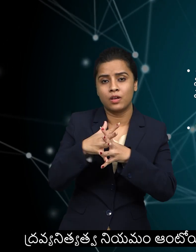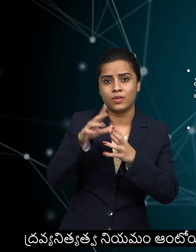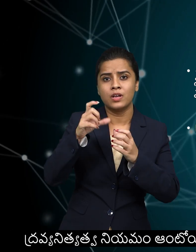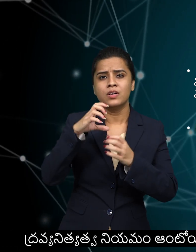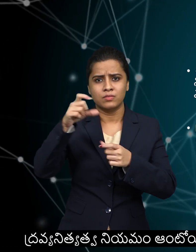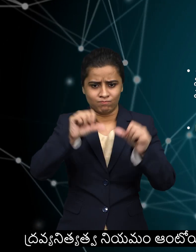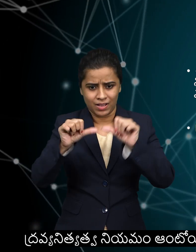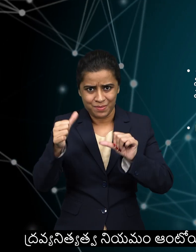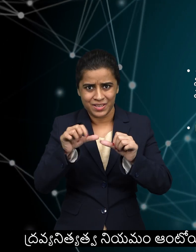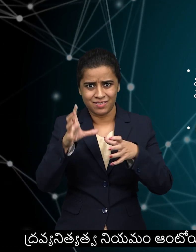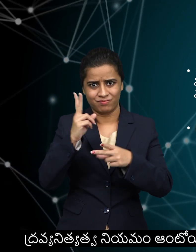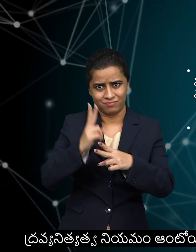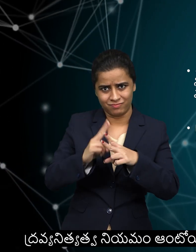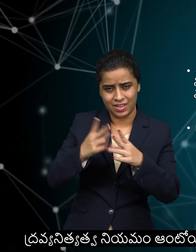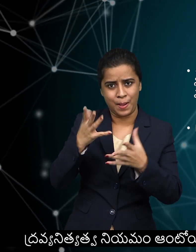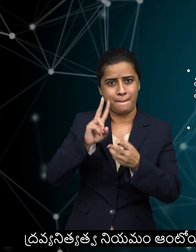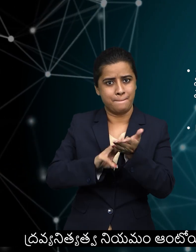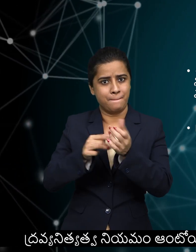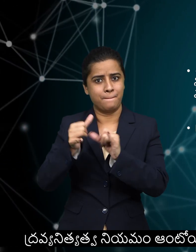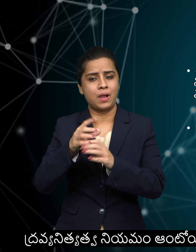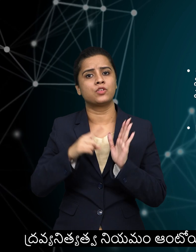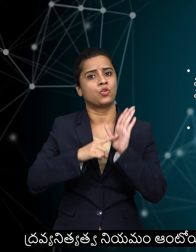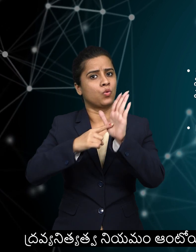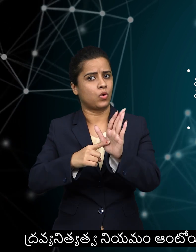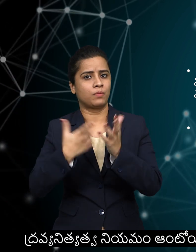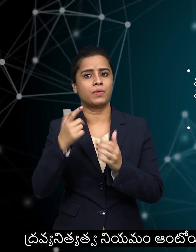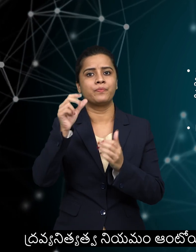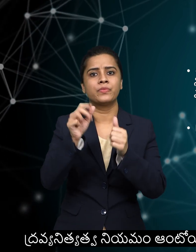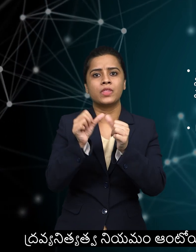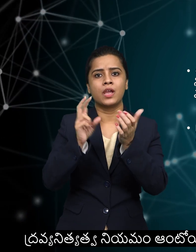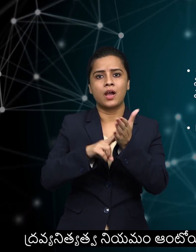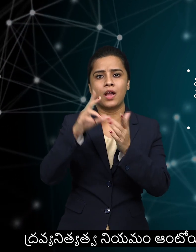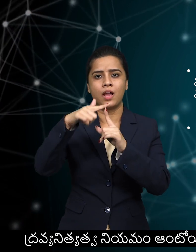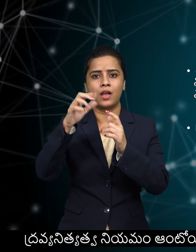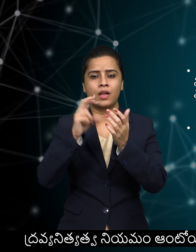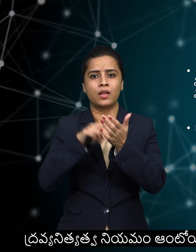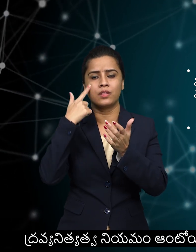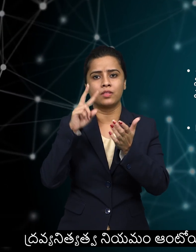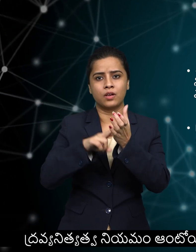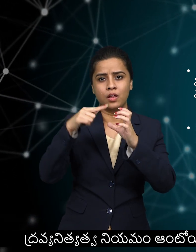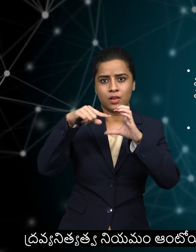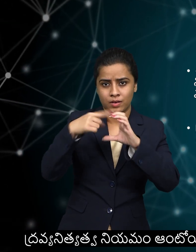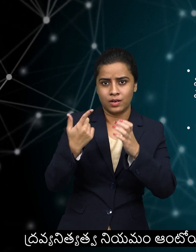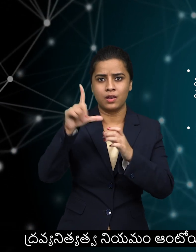ద్రవ్య నిత్యత్వ నియమం ఆంటోయిన్ లావోసియర్ ద్వారా అందించబడుతుంది.